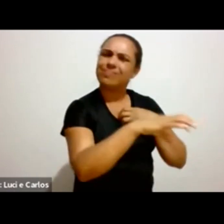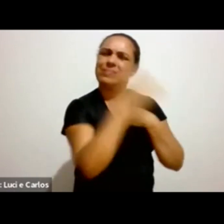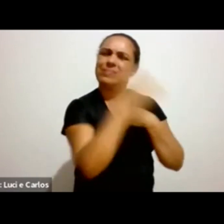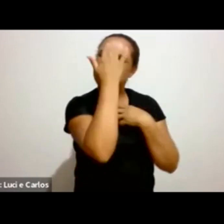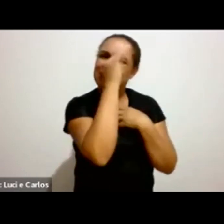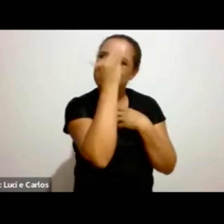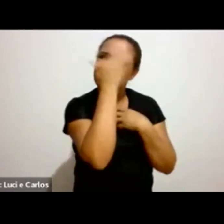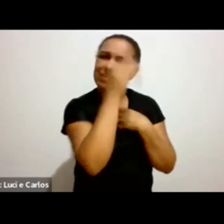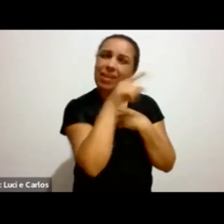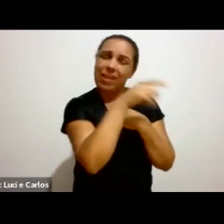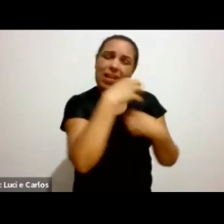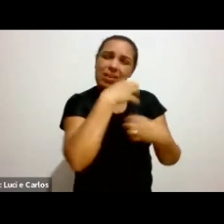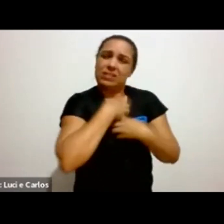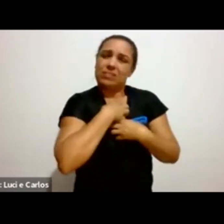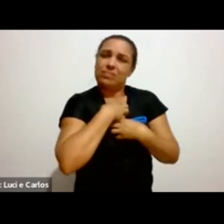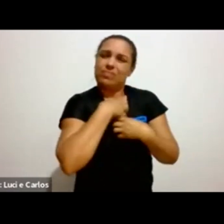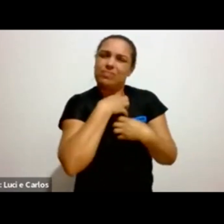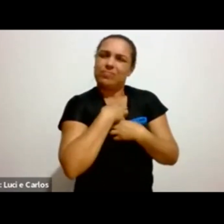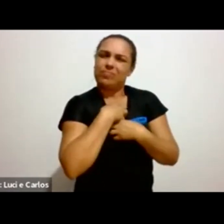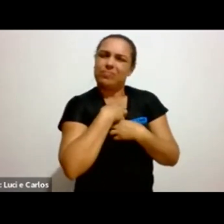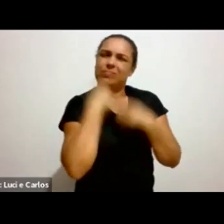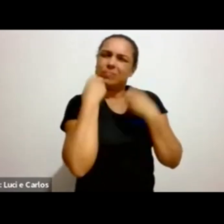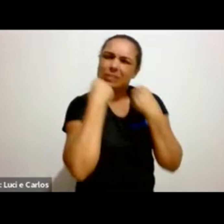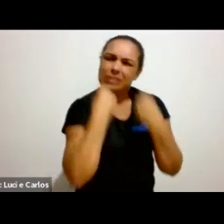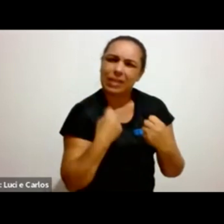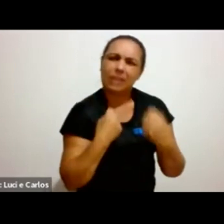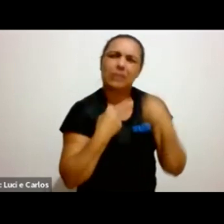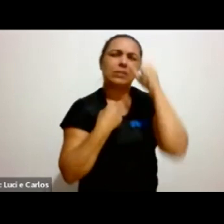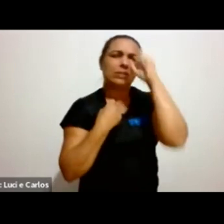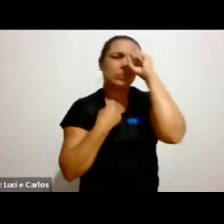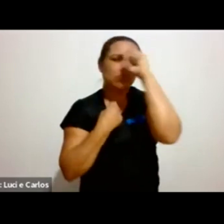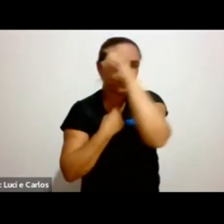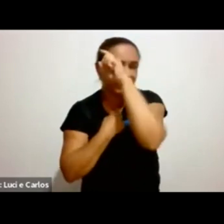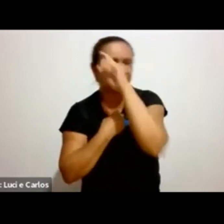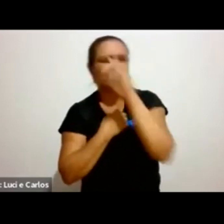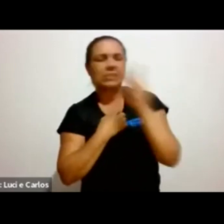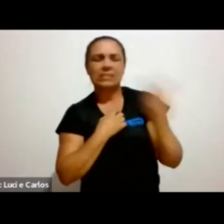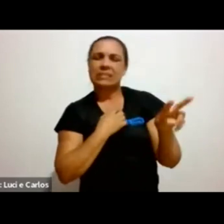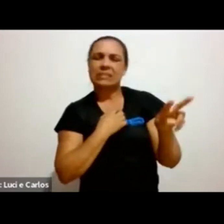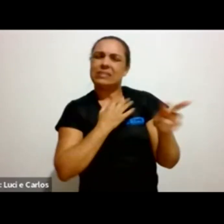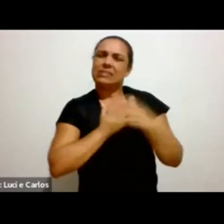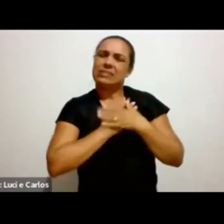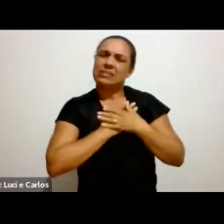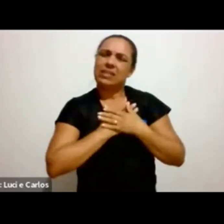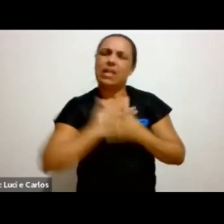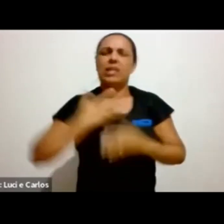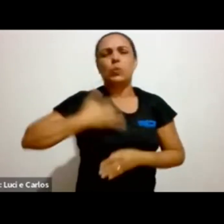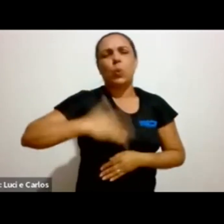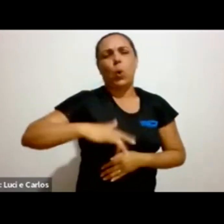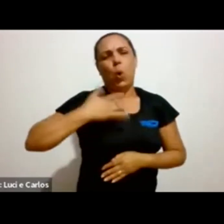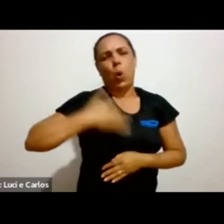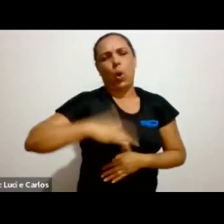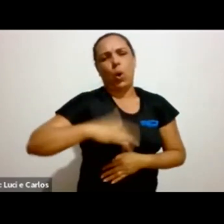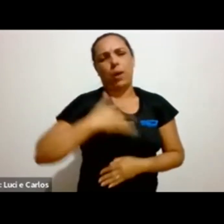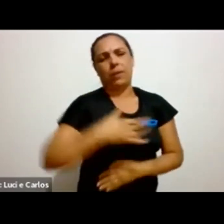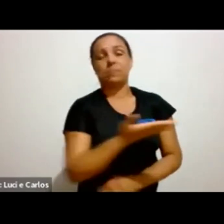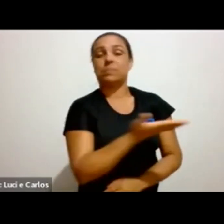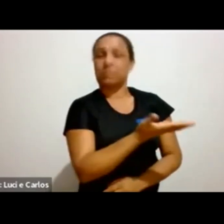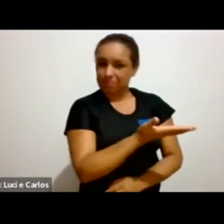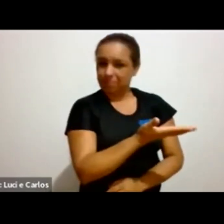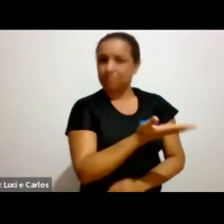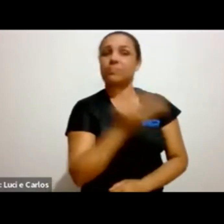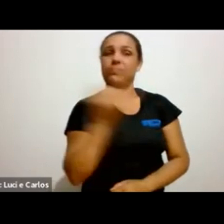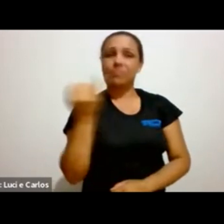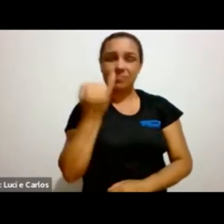entender, ou seja, tentar se colocar no lugar da pessoa que sofre de tantas dores. E como eu estava falando ainda